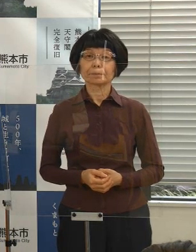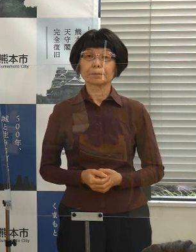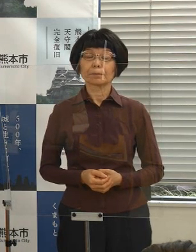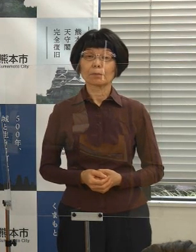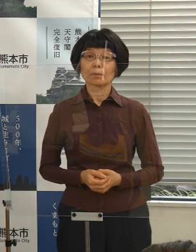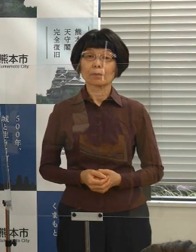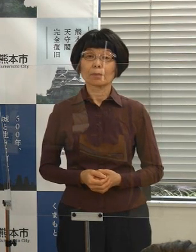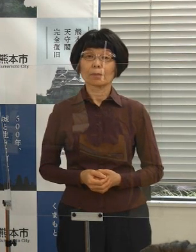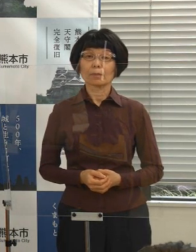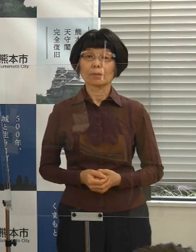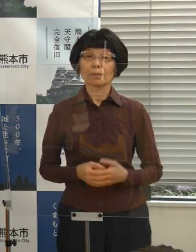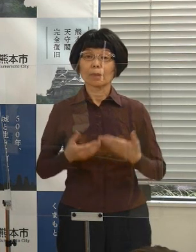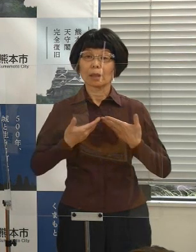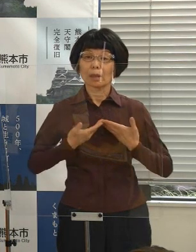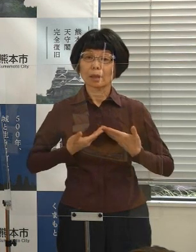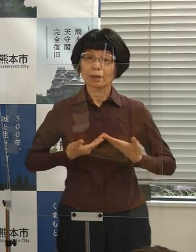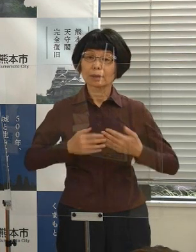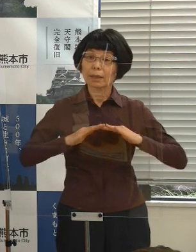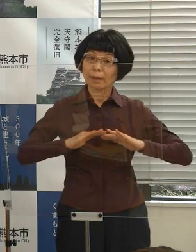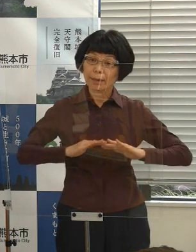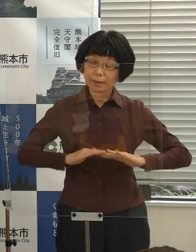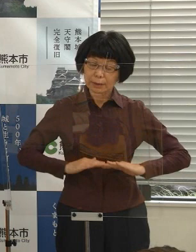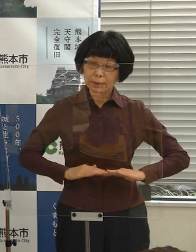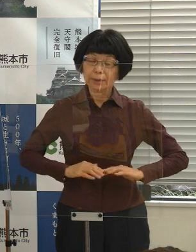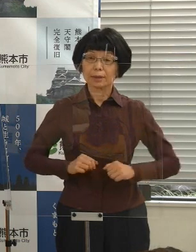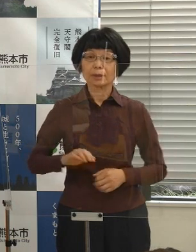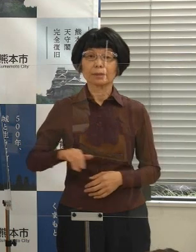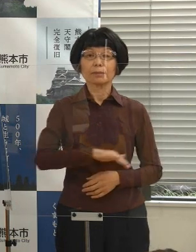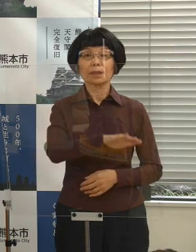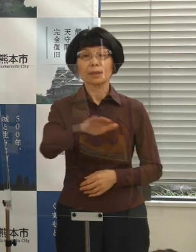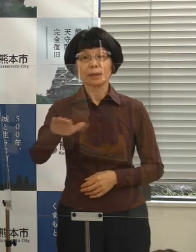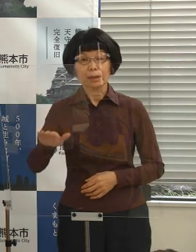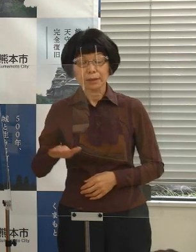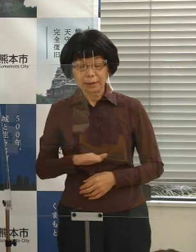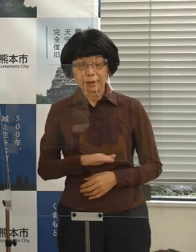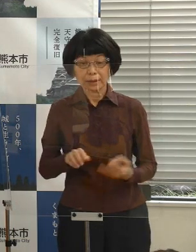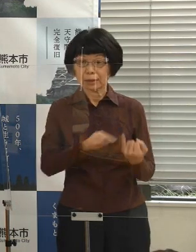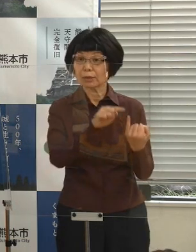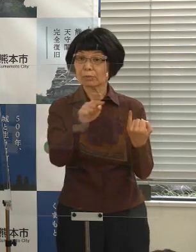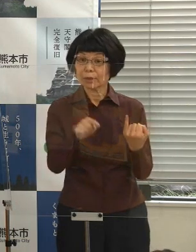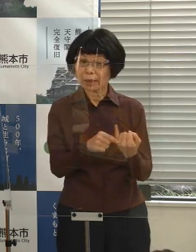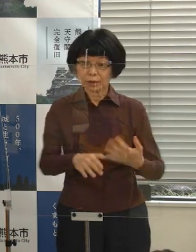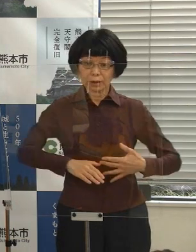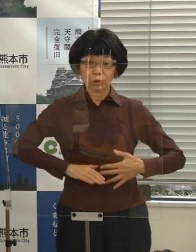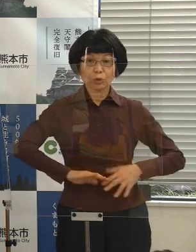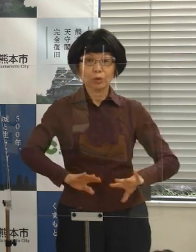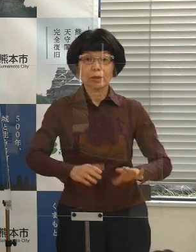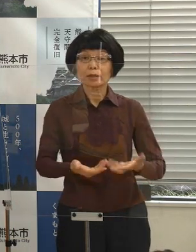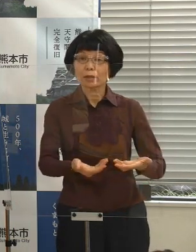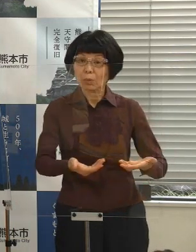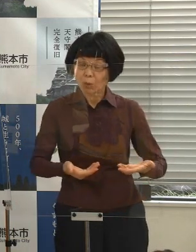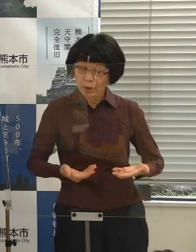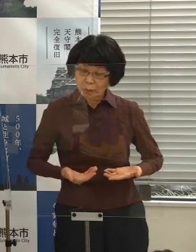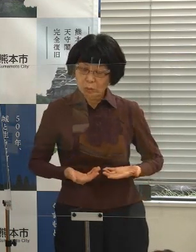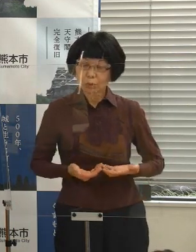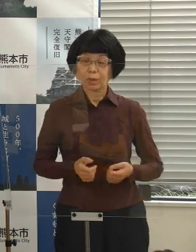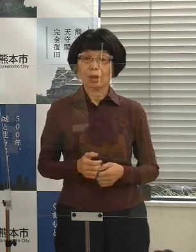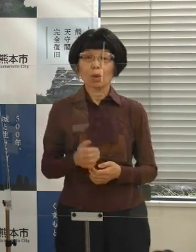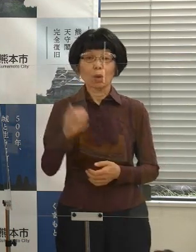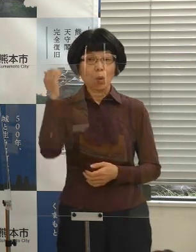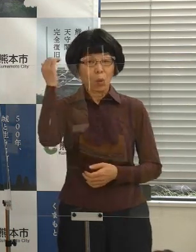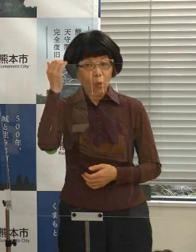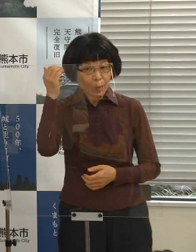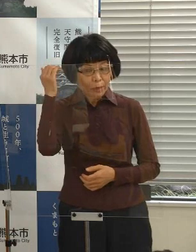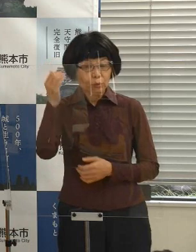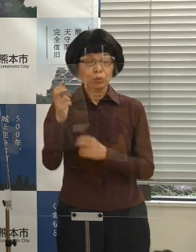安全安心にですね、皆さんにお産をしてもらう、あるいは そういった困りごと悩みごとについ